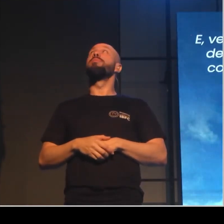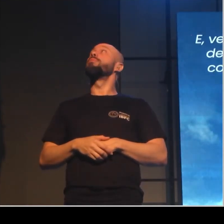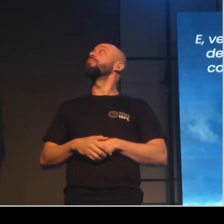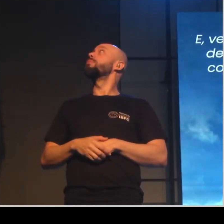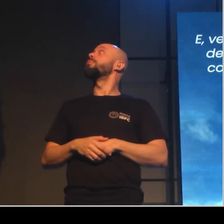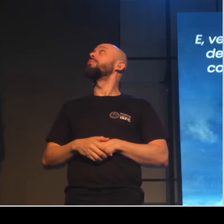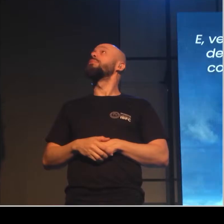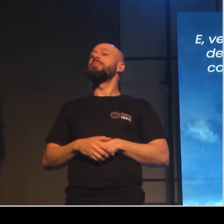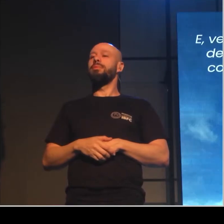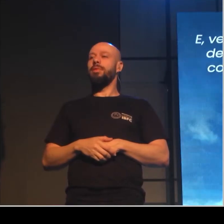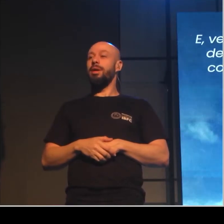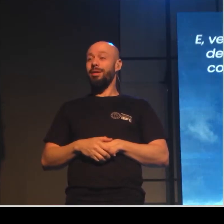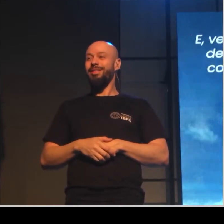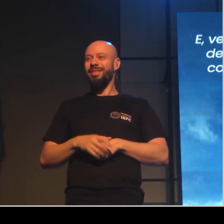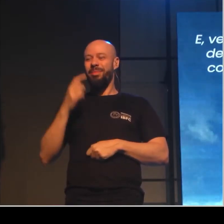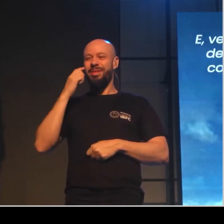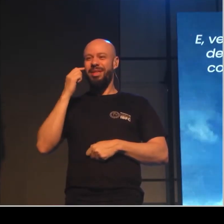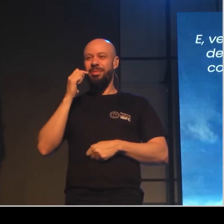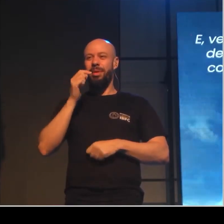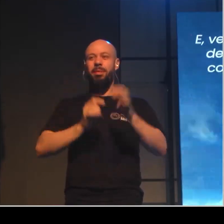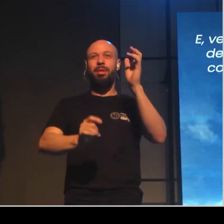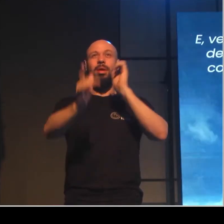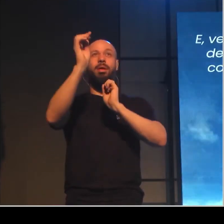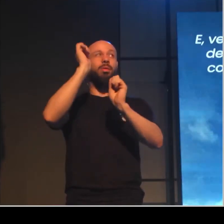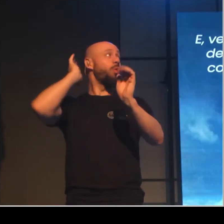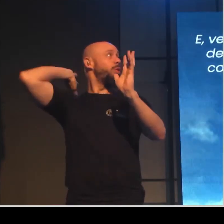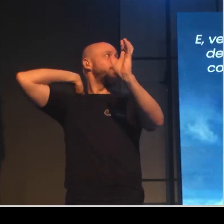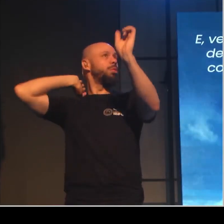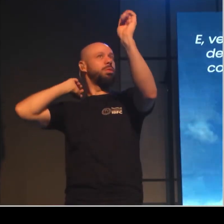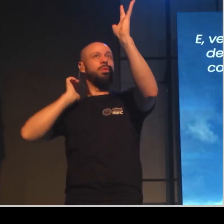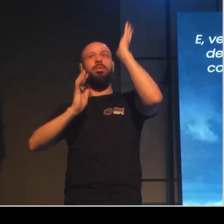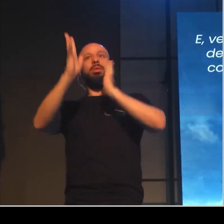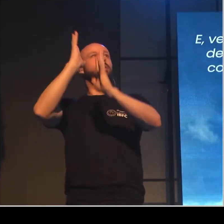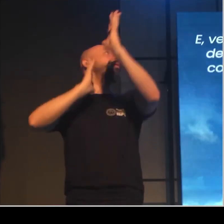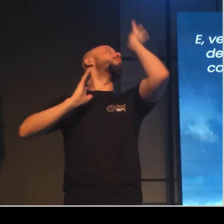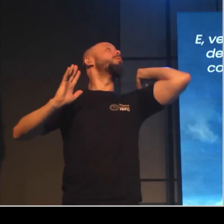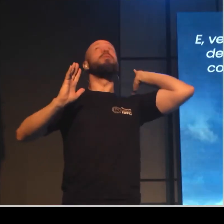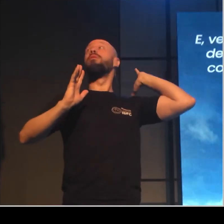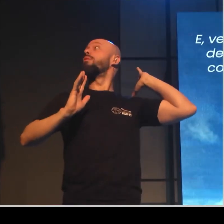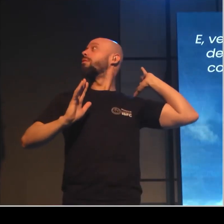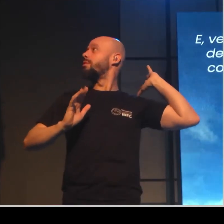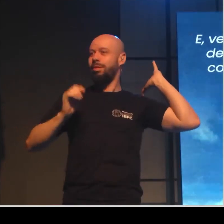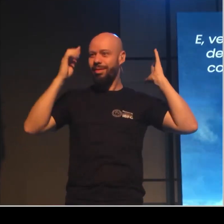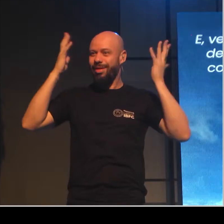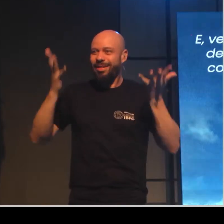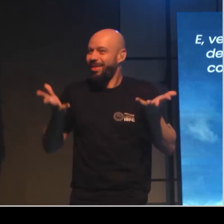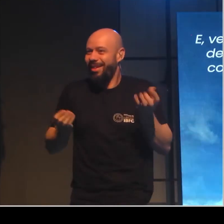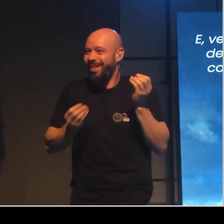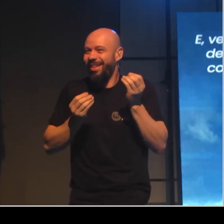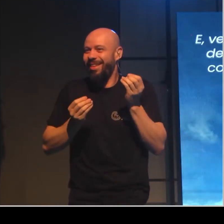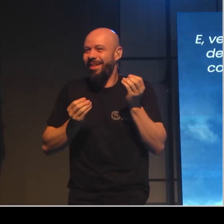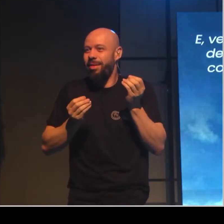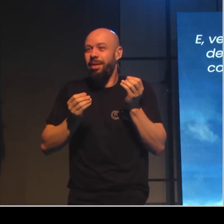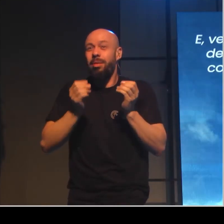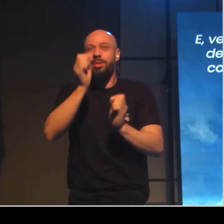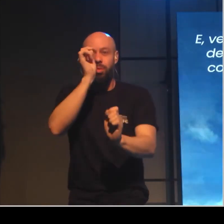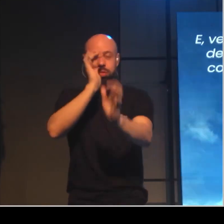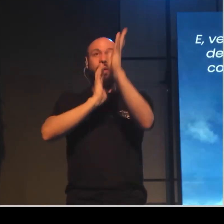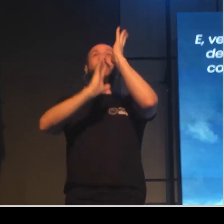e tudo que for dito entrar por um ouvido e sair por outro e você não refletir em nada. Isso é a coisa